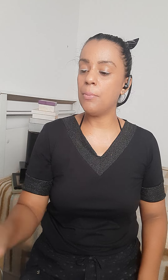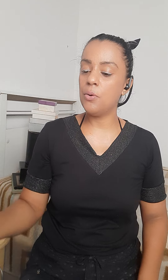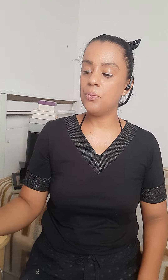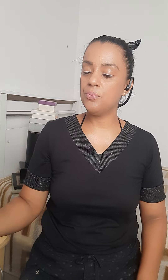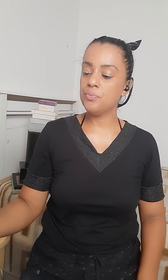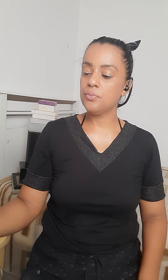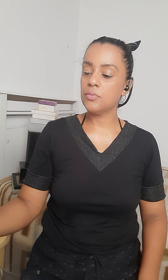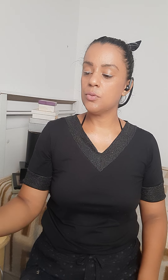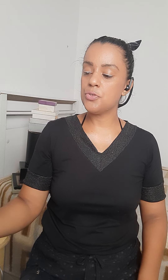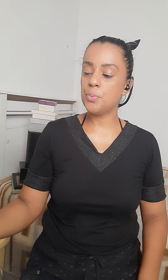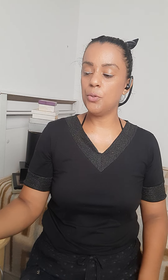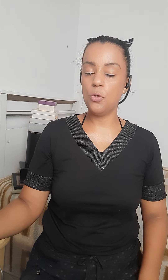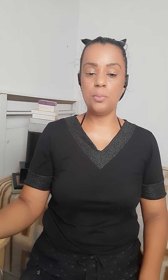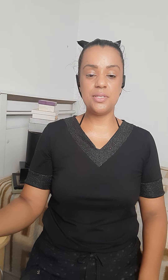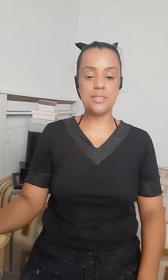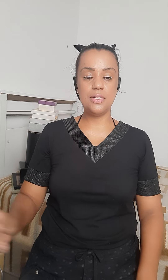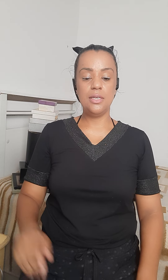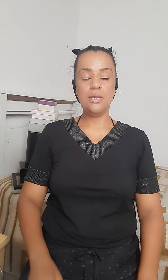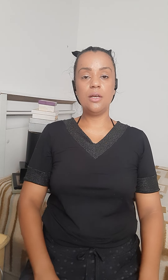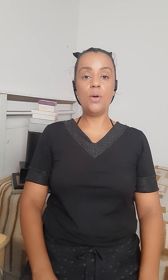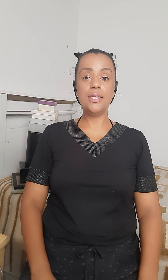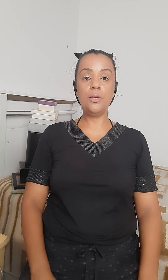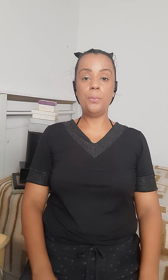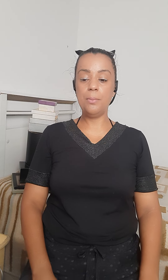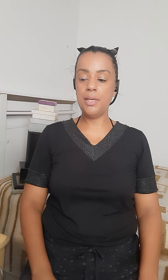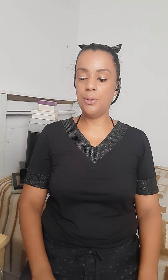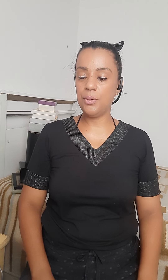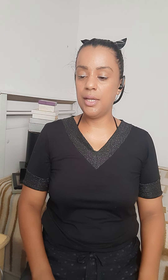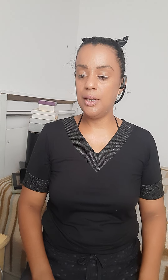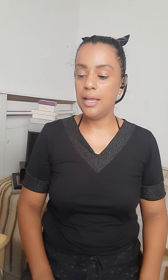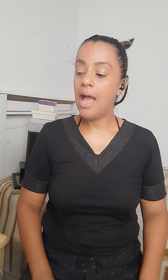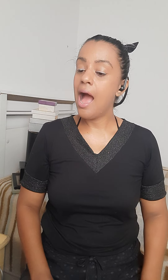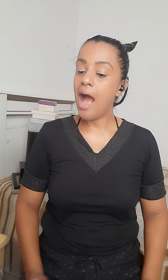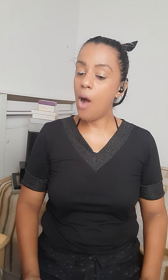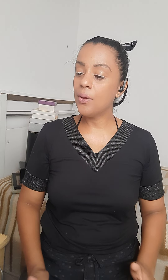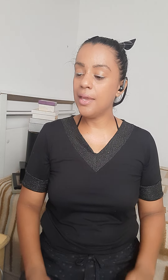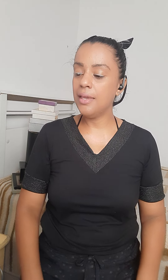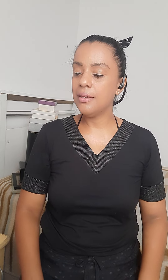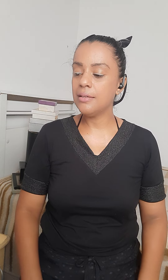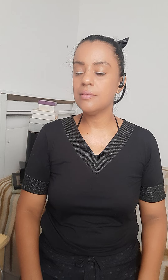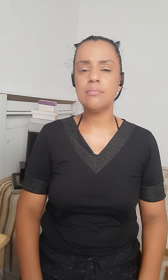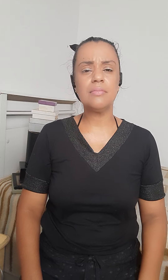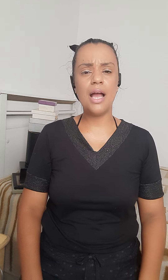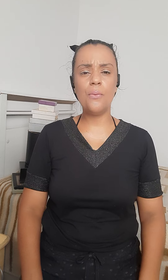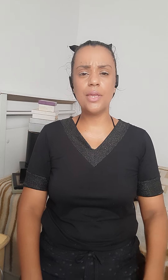bom? Os pronomes. Então aqui o primeiro, né? Alguém, alguém.